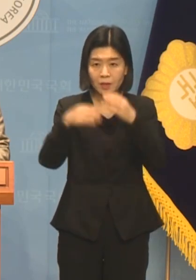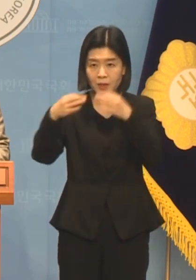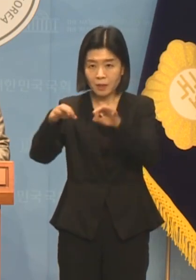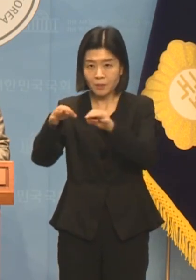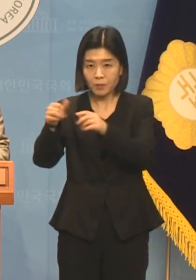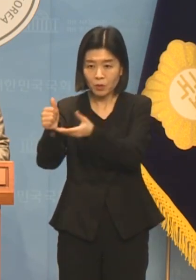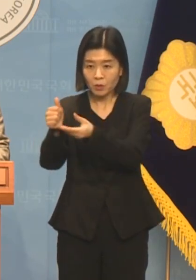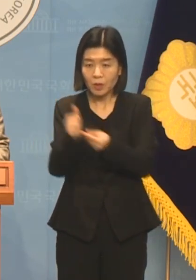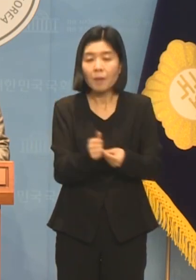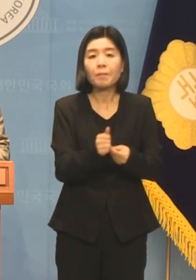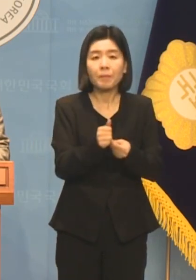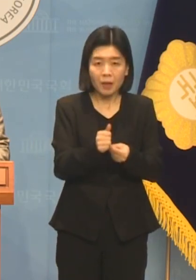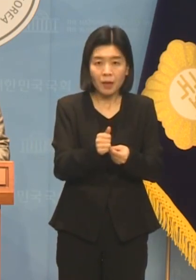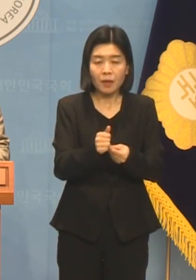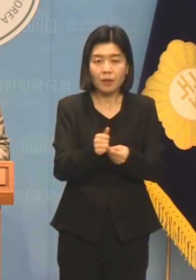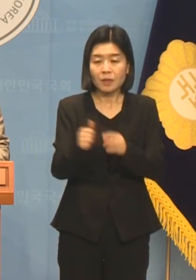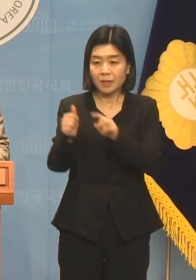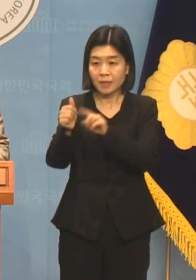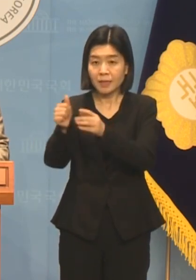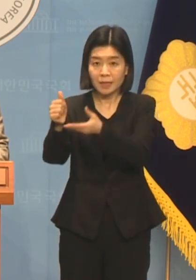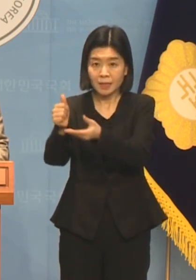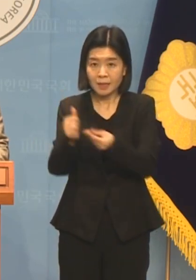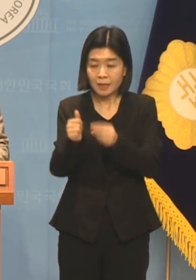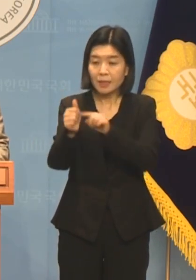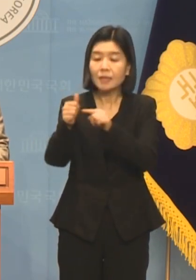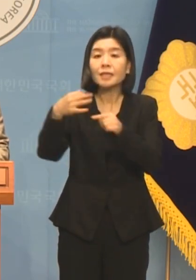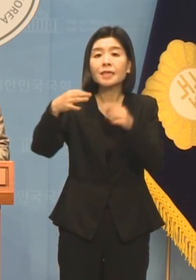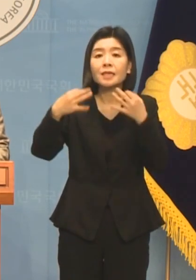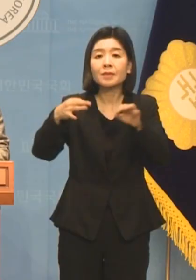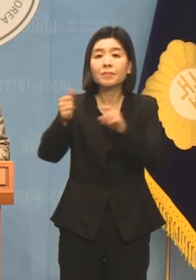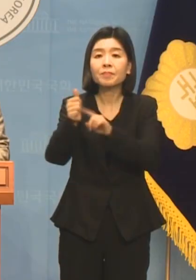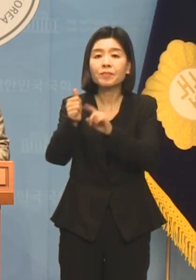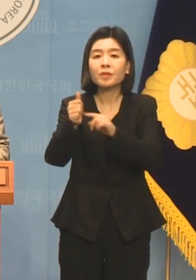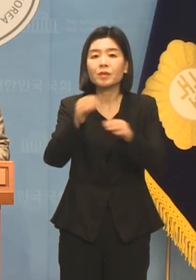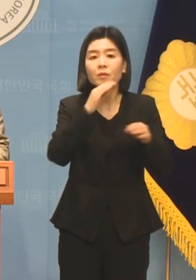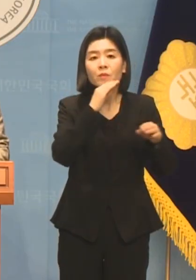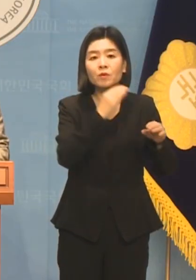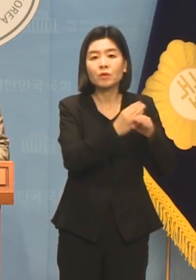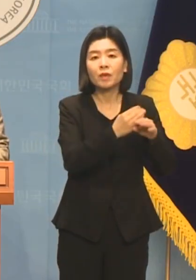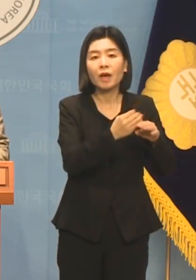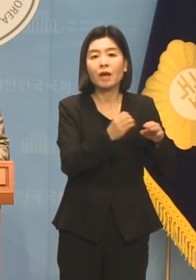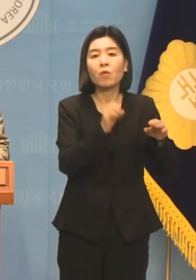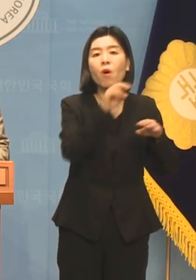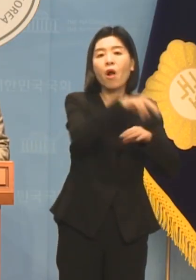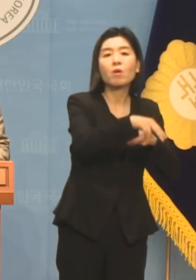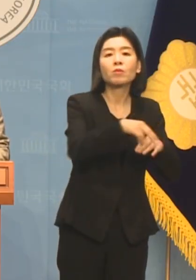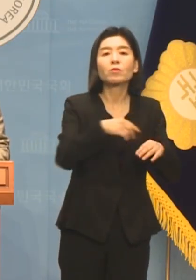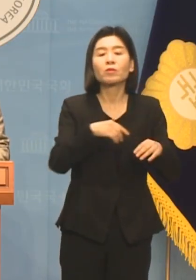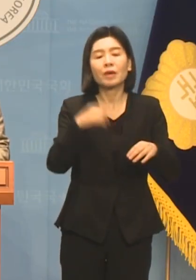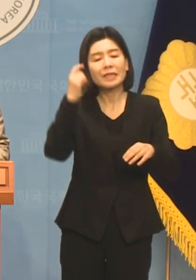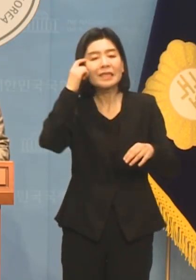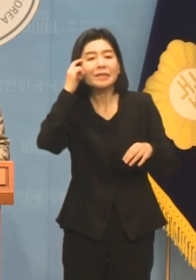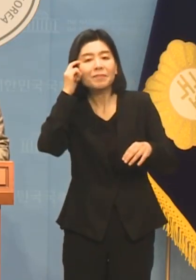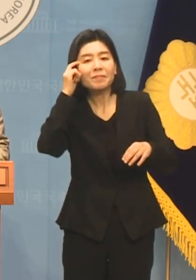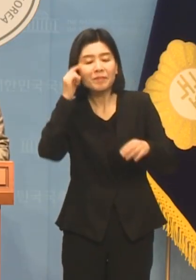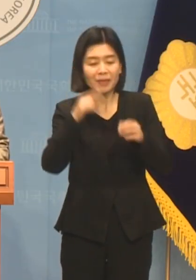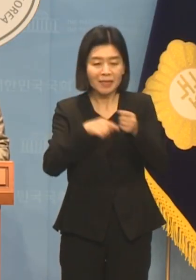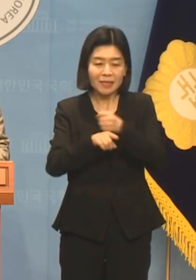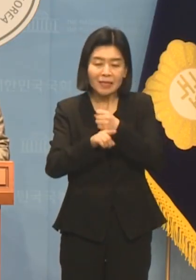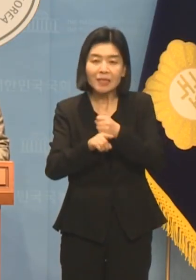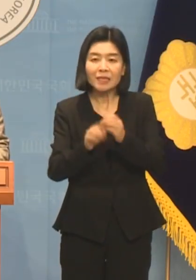강사로 초빙했습니다. 그런데 이 김태형 소장은 월북하는 심리학의 저자인데 책 소개를